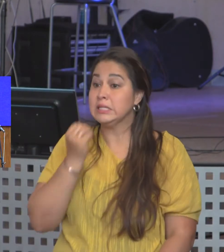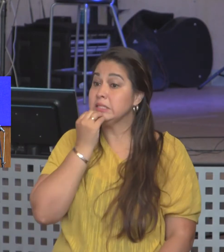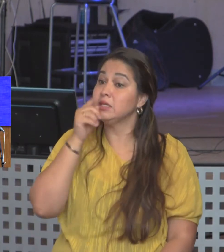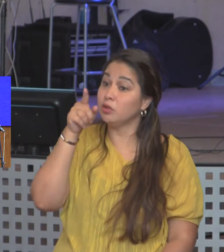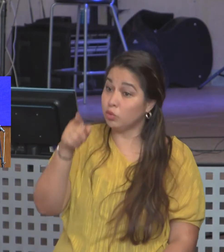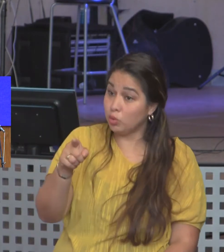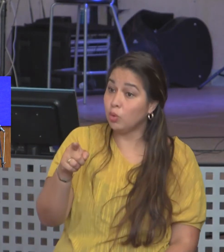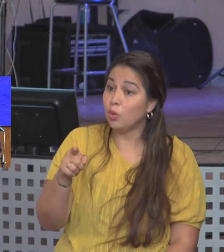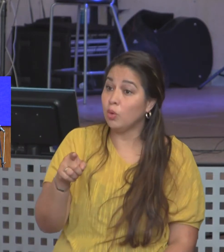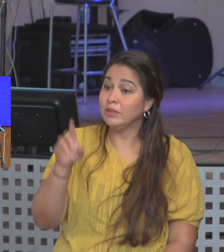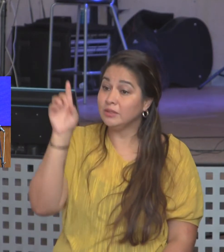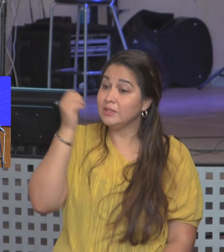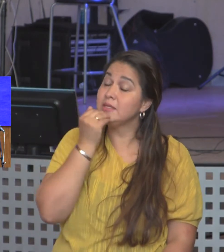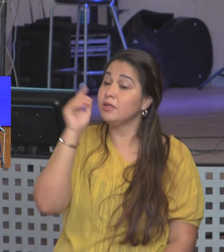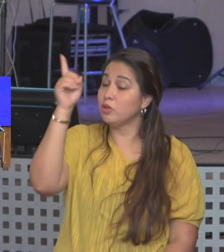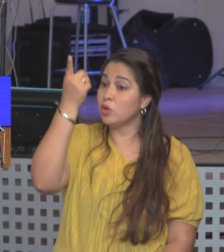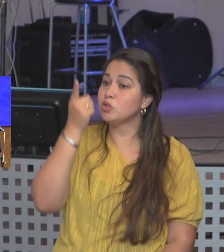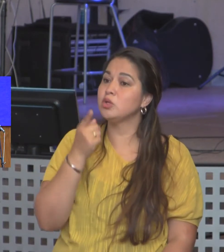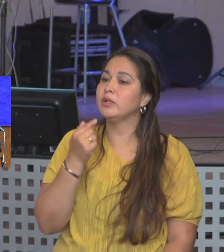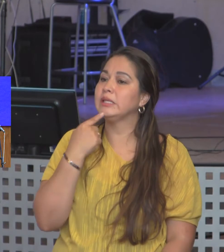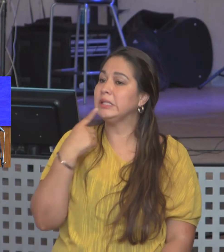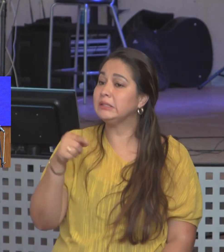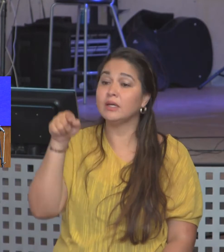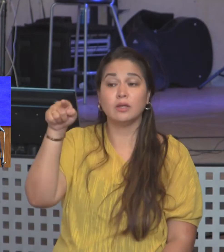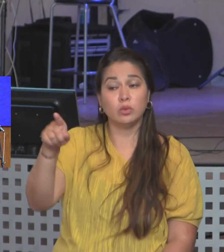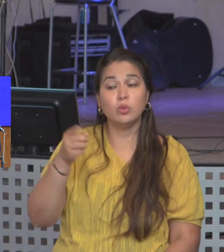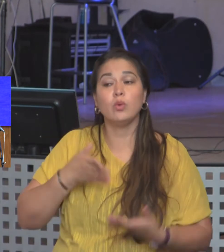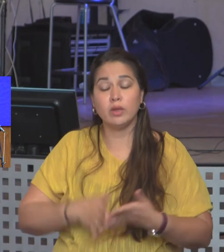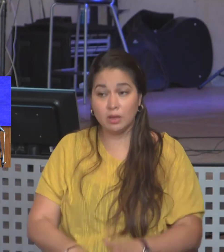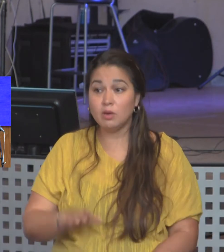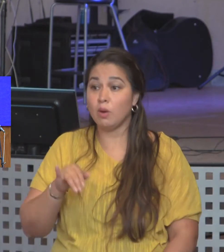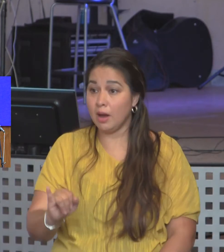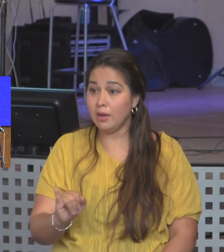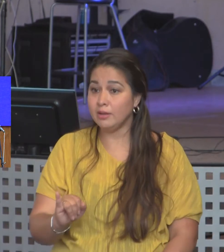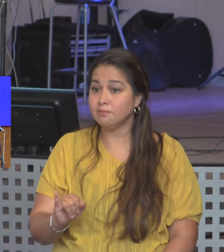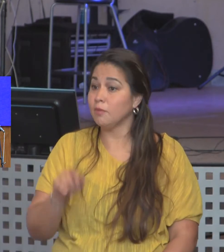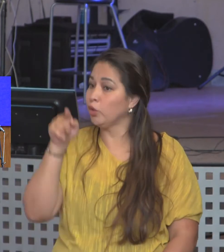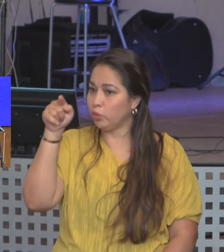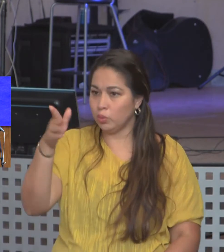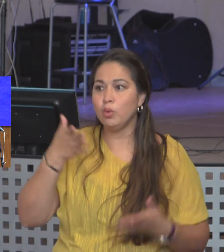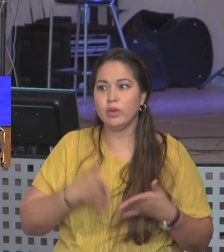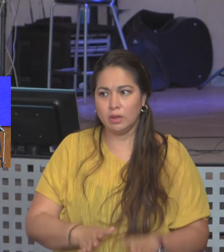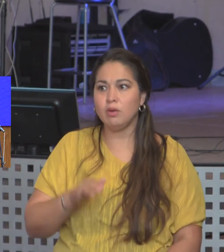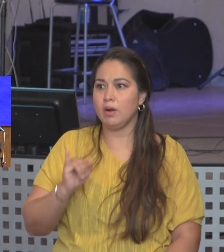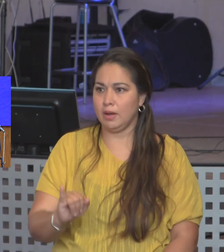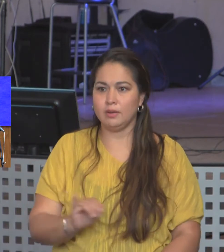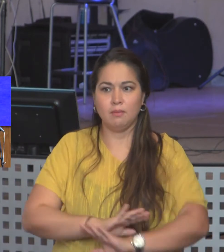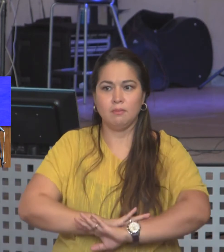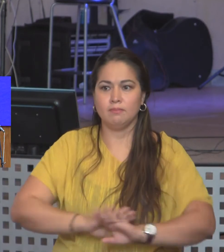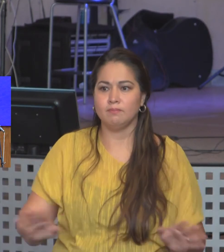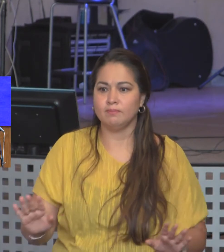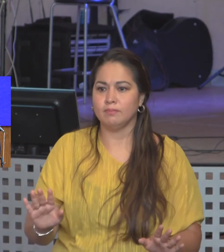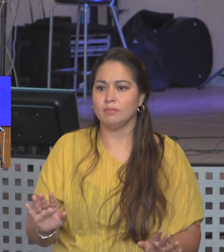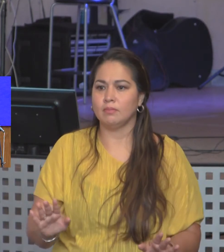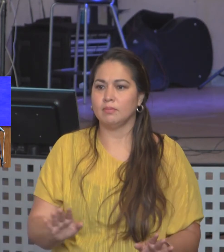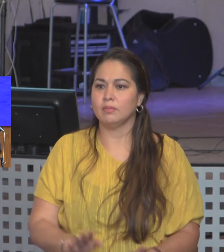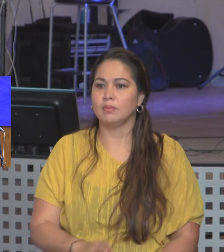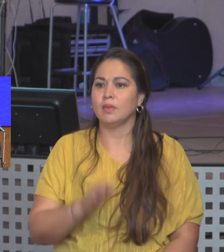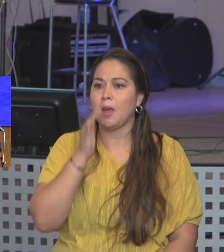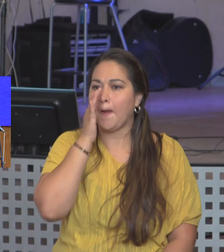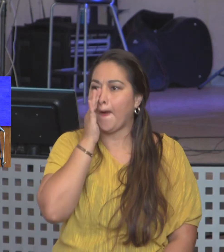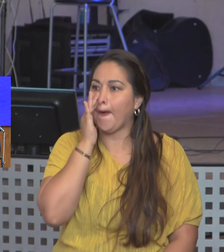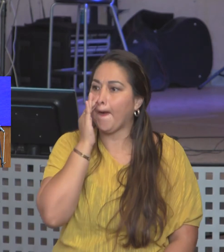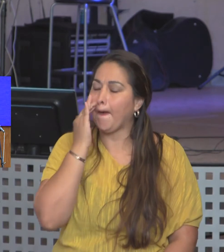tú vas a tener un hijo, tú vas a tener un hijo. No sé de dónde va a salir, pero tú vas a tener a un hijo aunque no conozcas